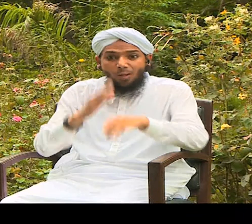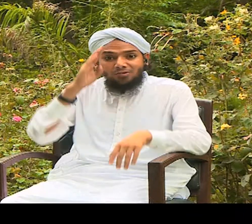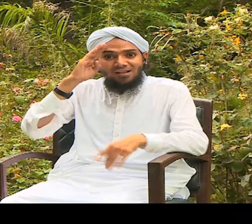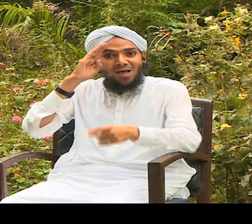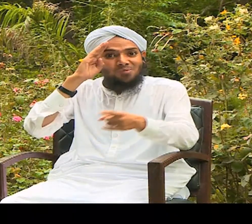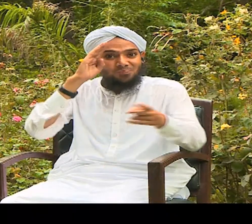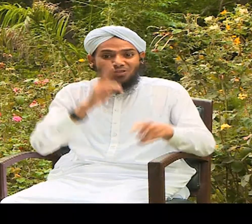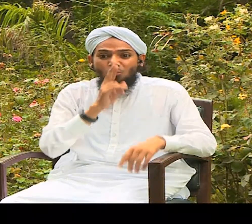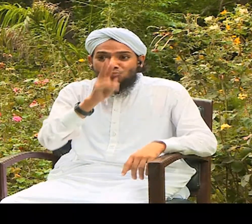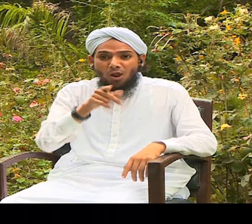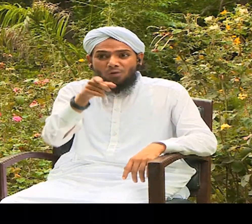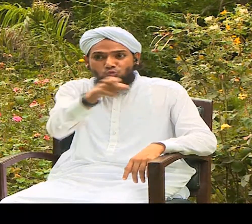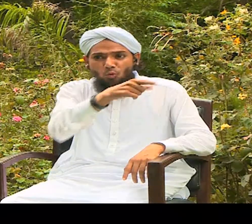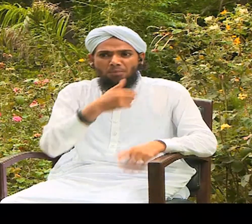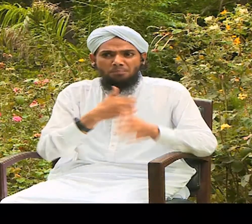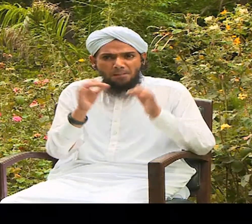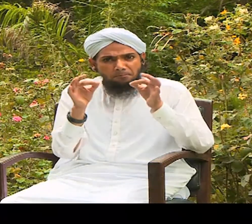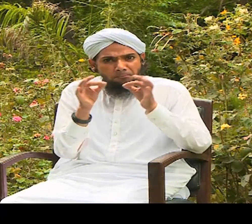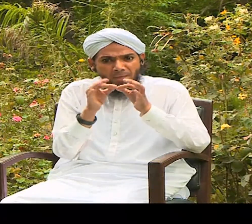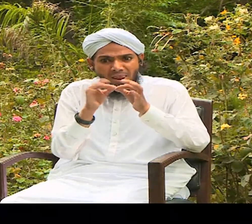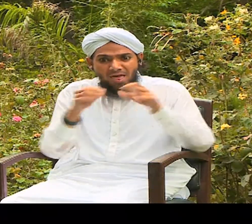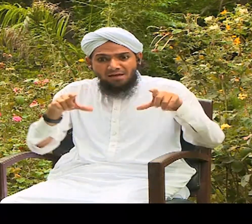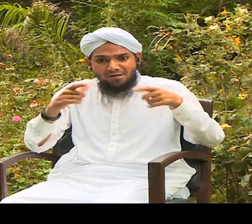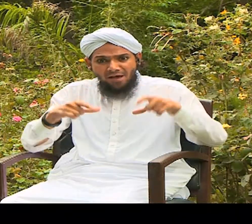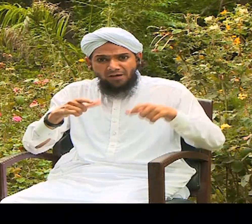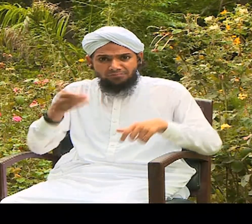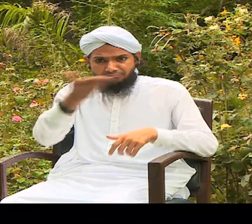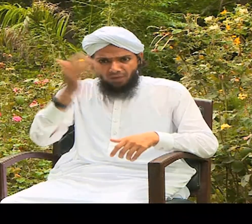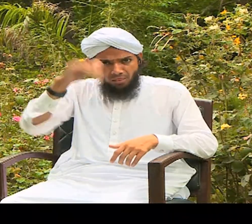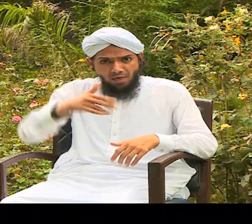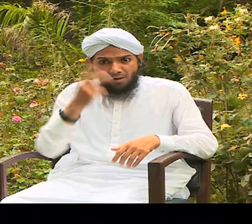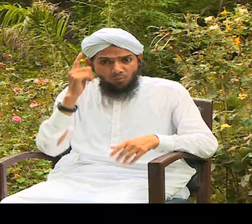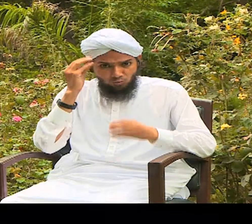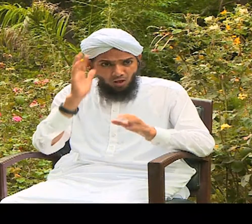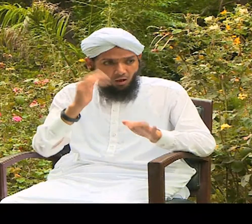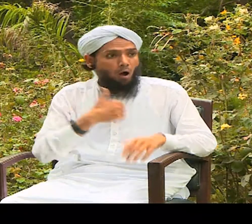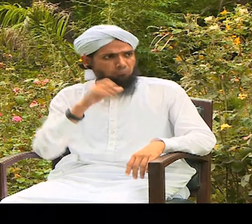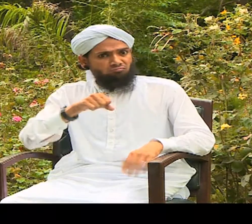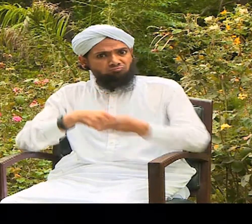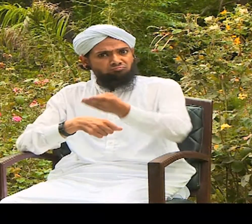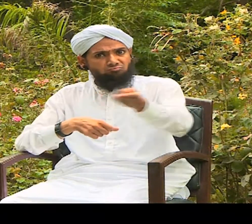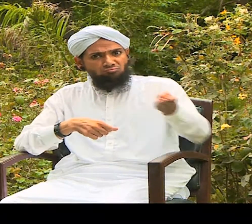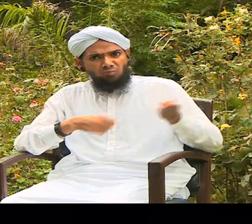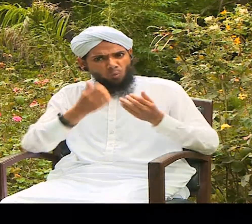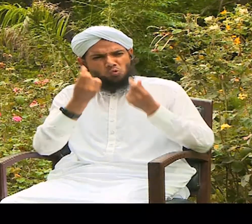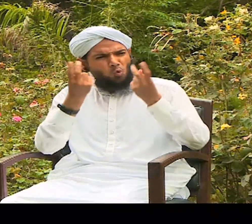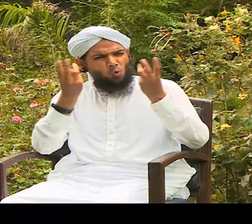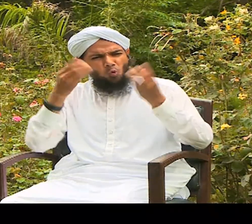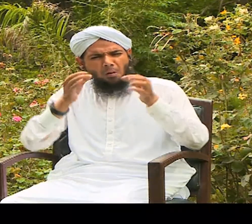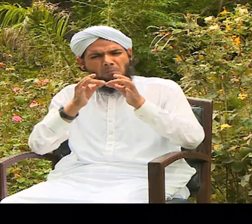سلام کیا اور ان سے پوچھا، کیا تم میں بلخ شہر کے حجاج موجود ہیں؟ انہوں نے کہا، ہاں، ہم میں بلخ کے